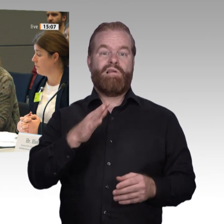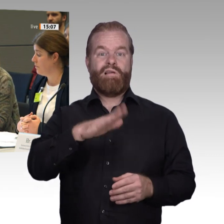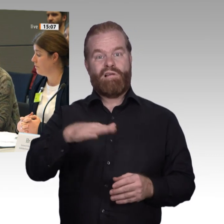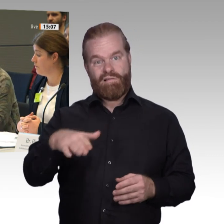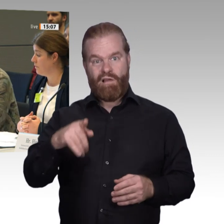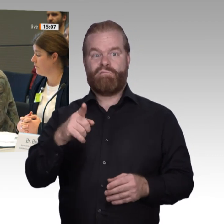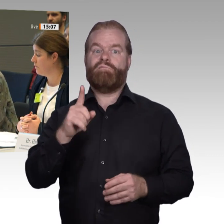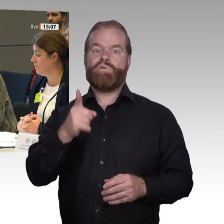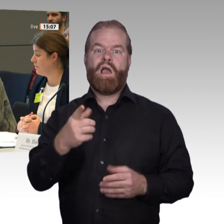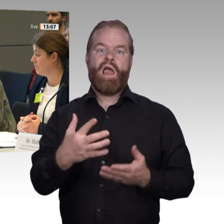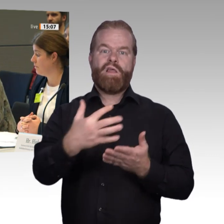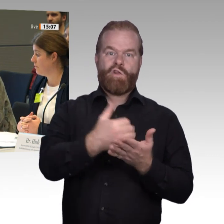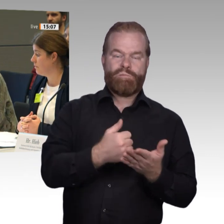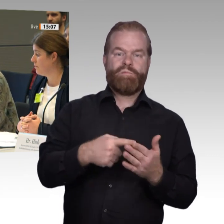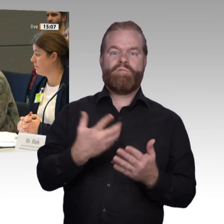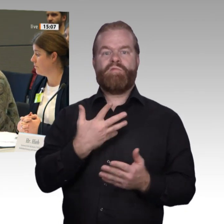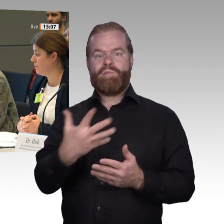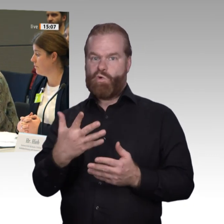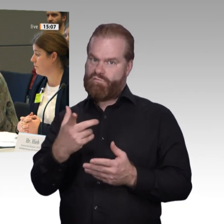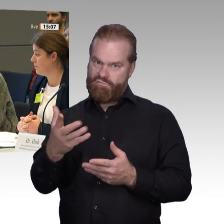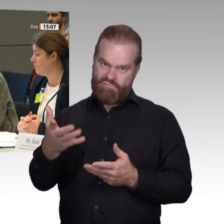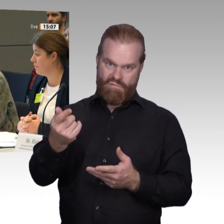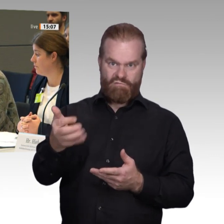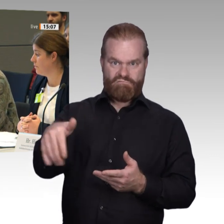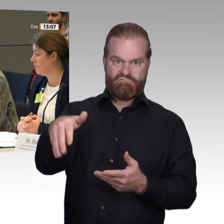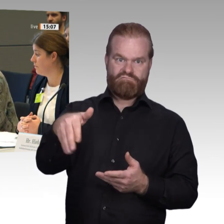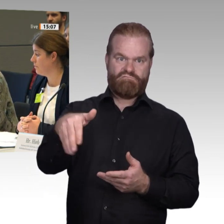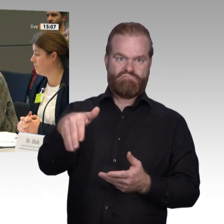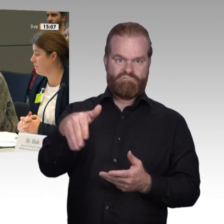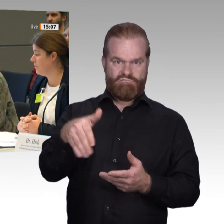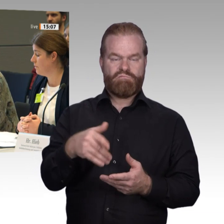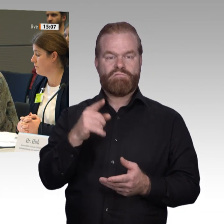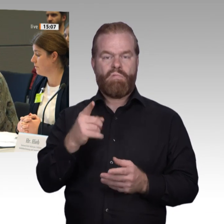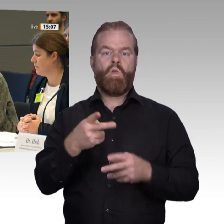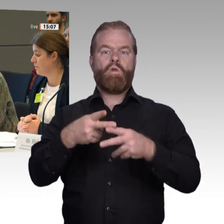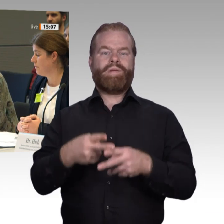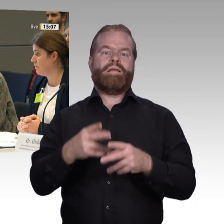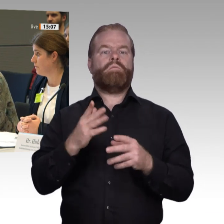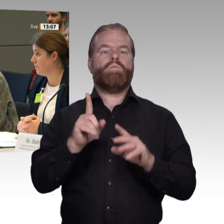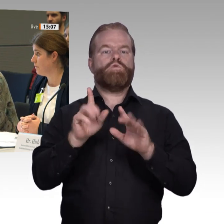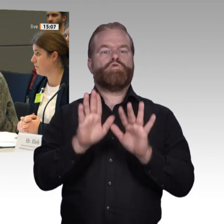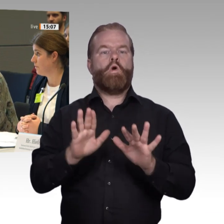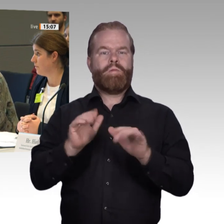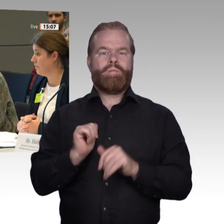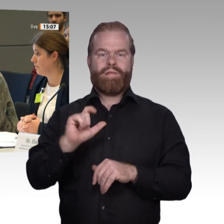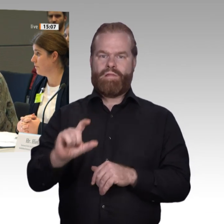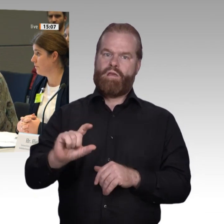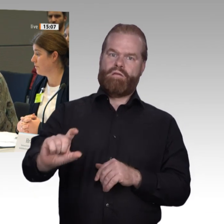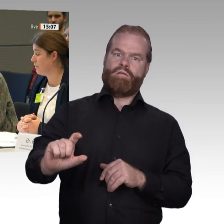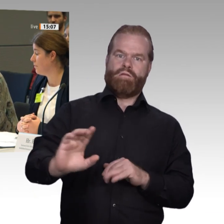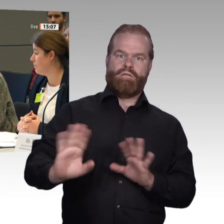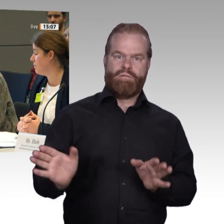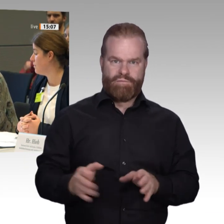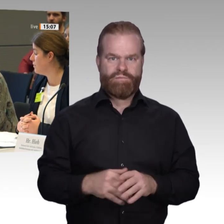Für die zweite Frage, was die verheirateten Paare anbetrifft oder die sogenannten Schwiegerkinder, ist es so, dass bei verheirateten